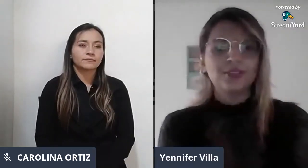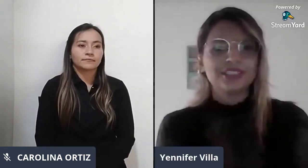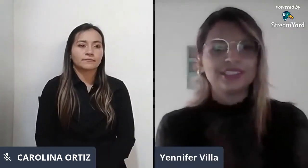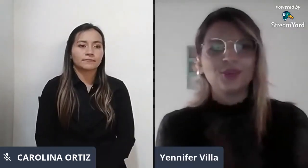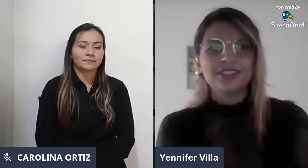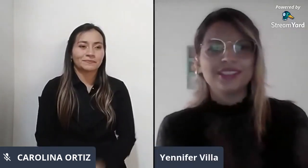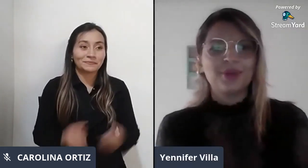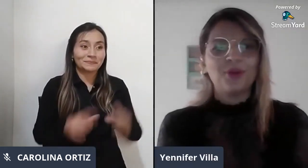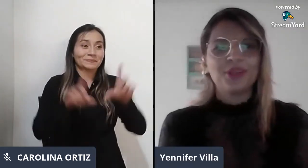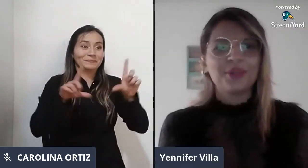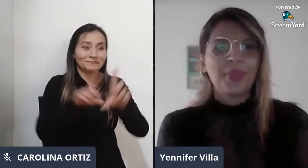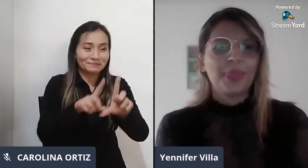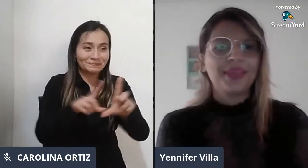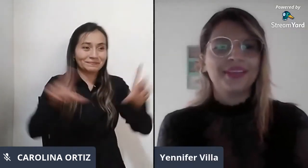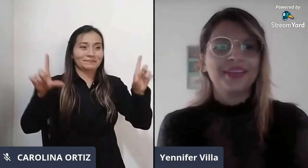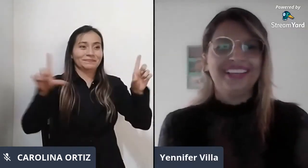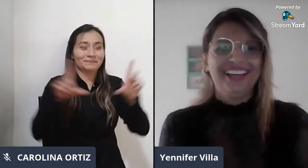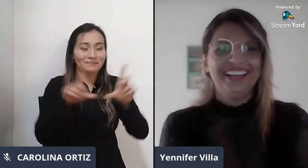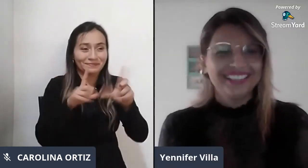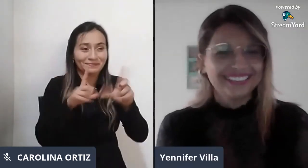ya no sé si estoy, si me voy.